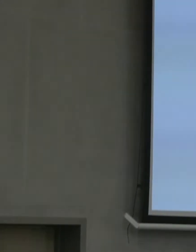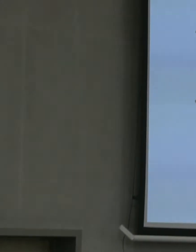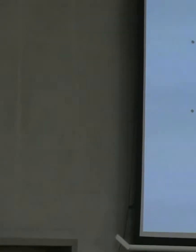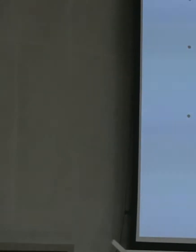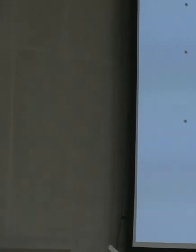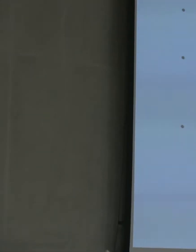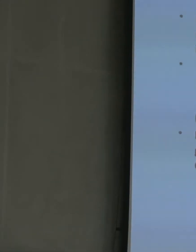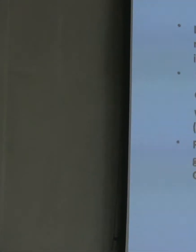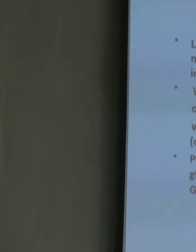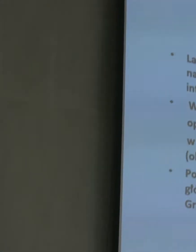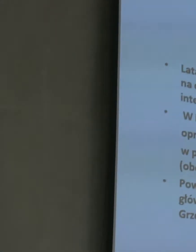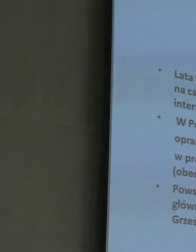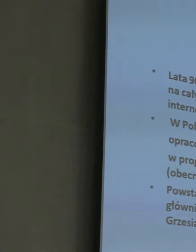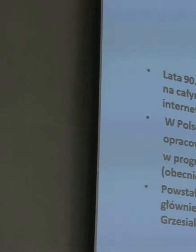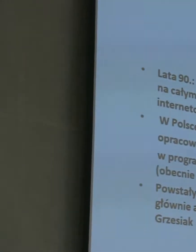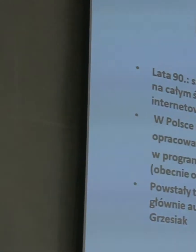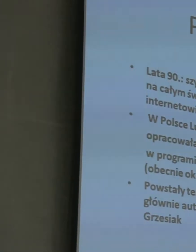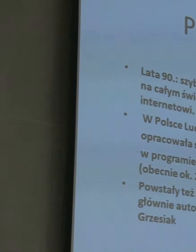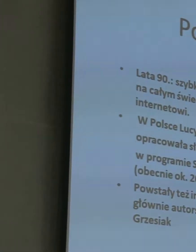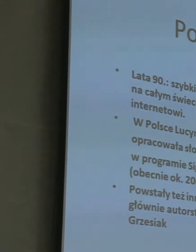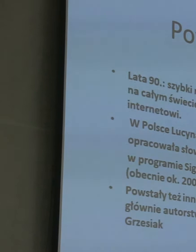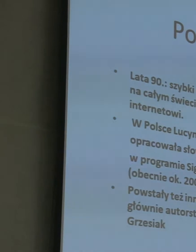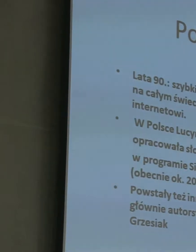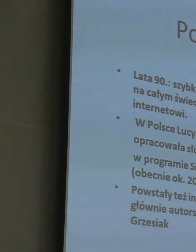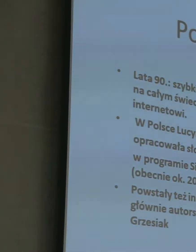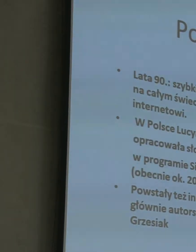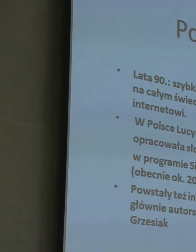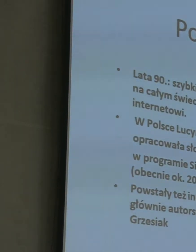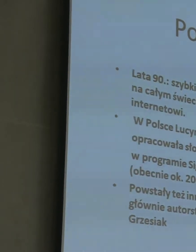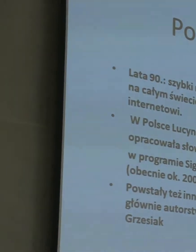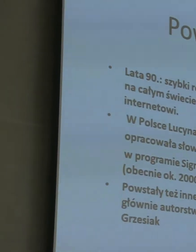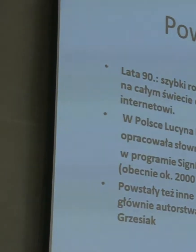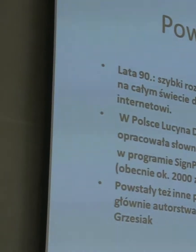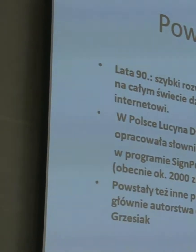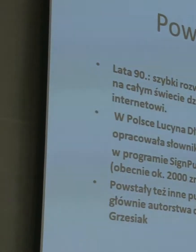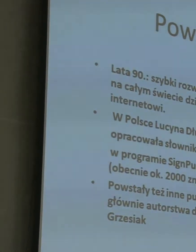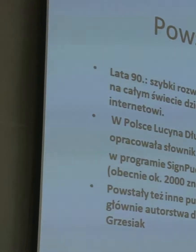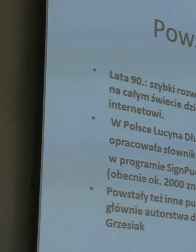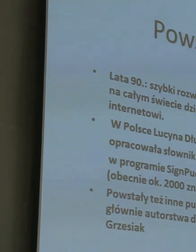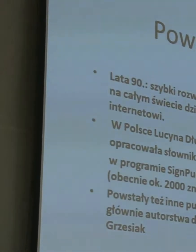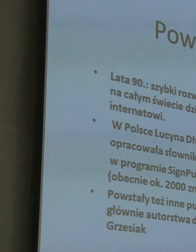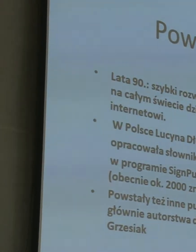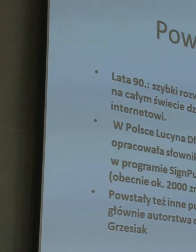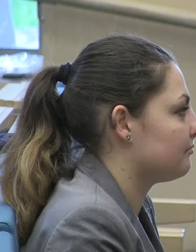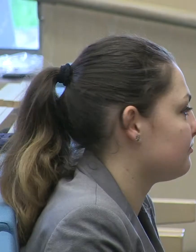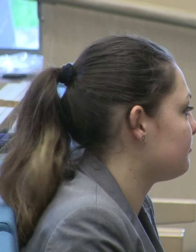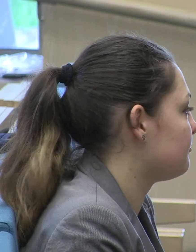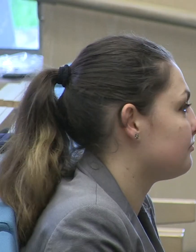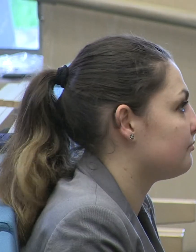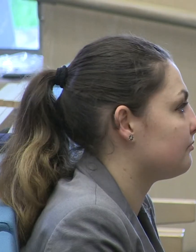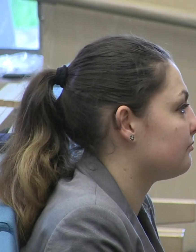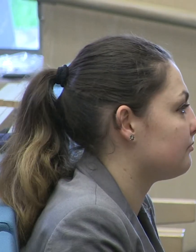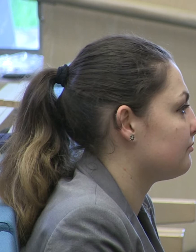stworzyła słownik polskiego języka migowego zapisany w say-writingu. To jest słownik internetowy, jest to